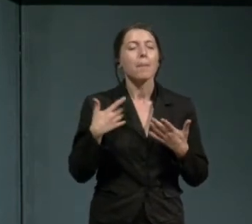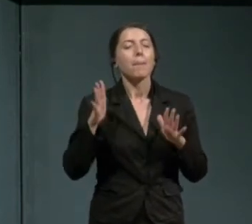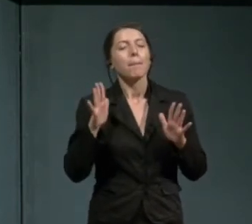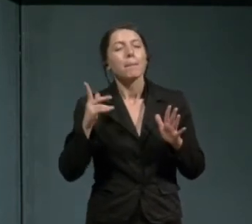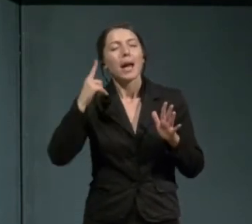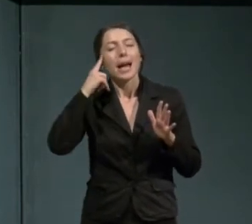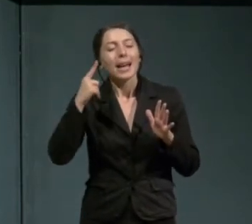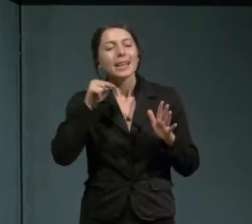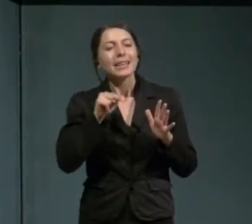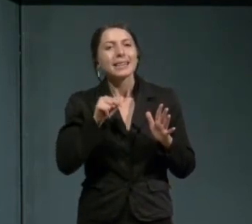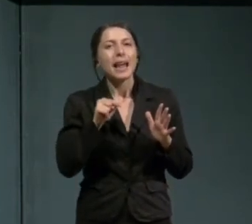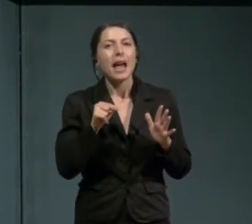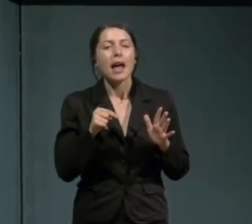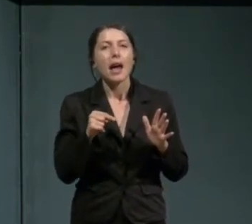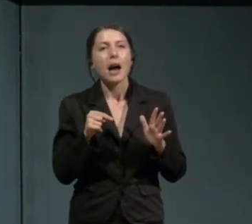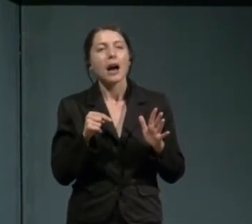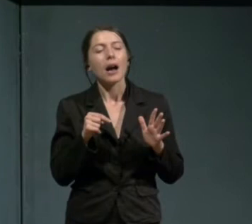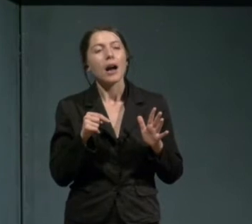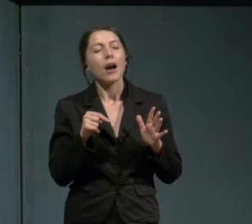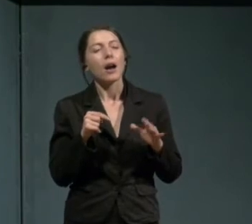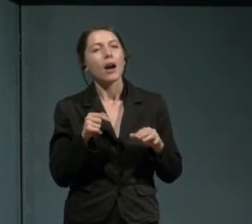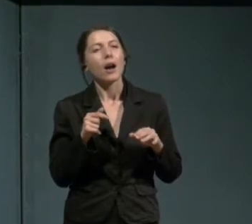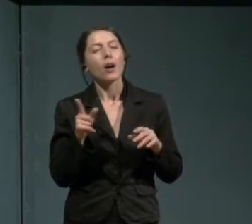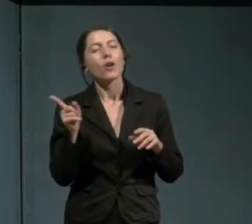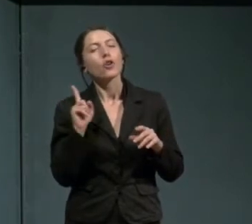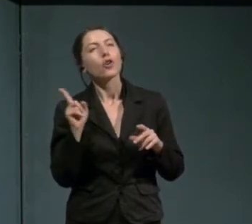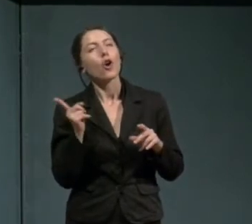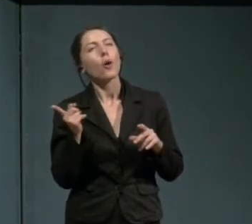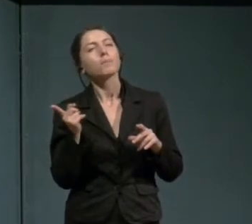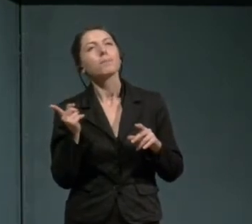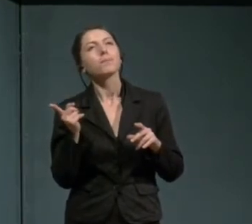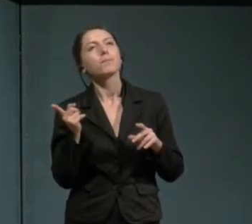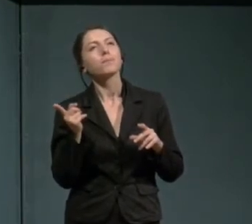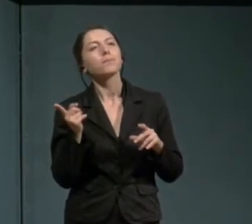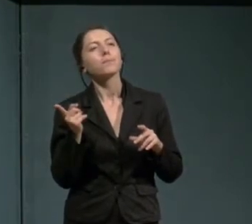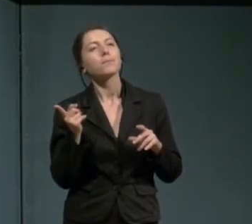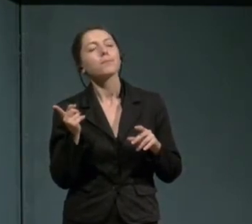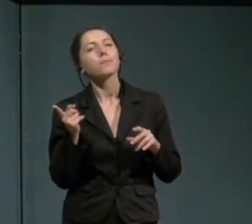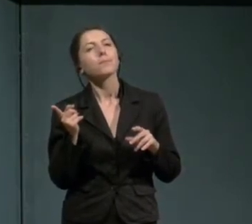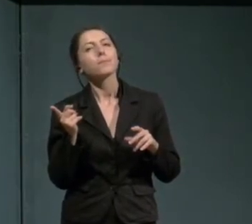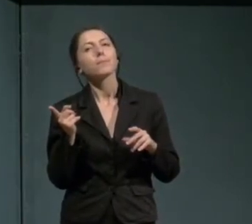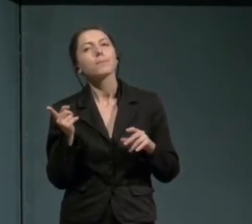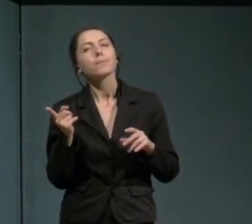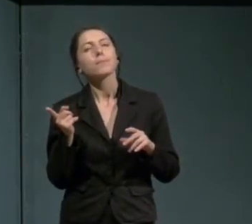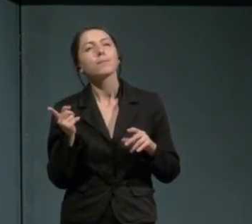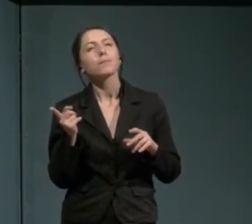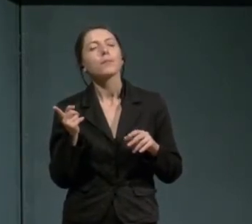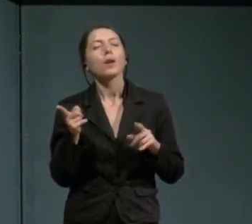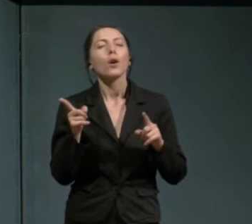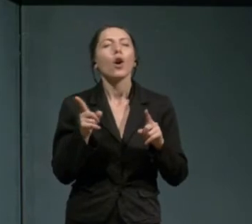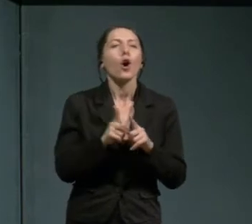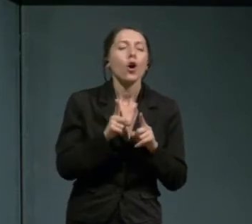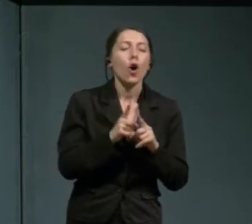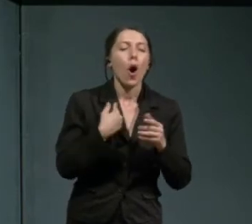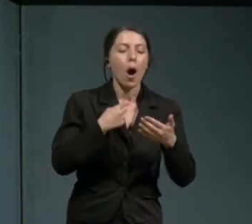di fare come se avesse come se avessi scritto un libro